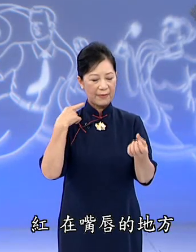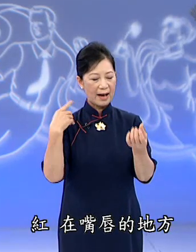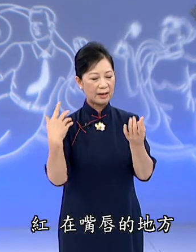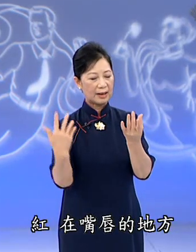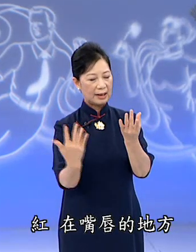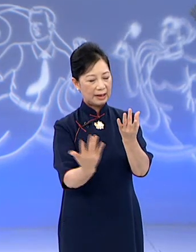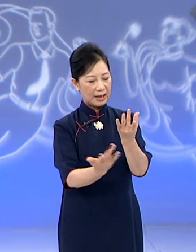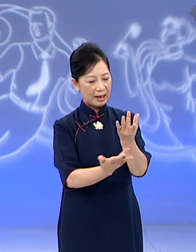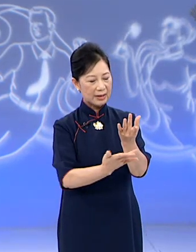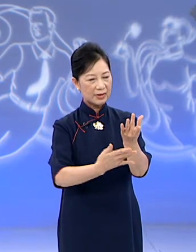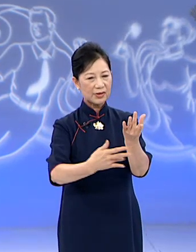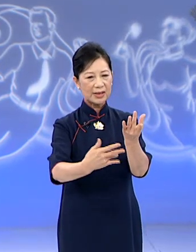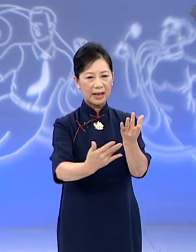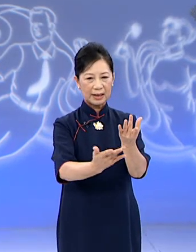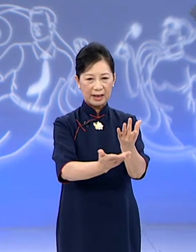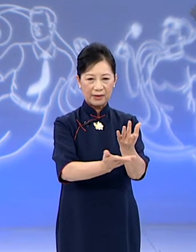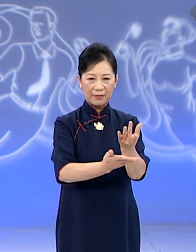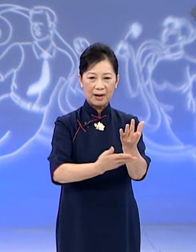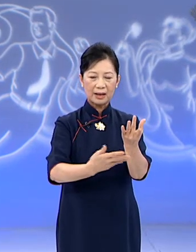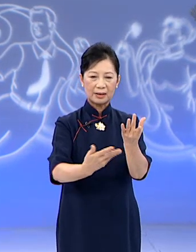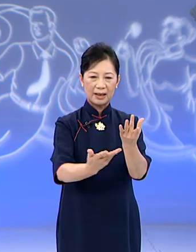方，莲是像一个莲花的莲。